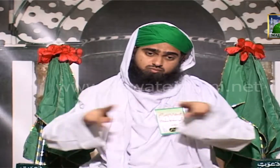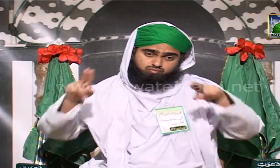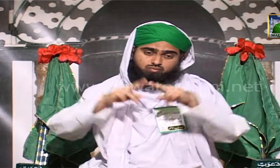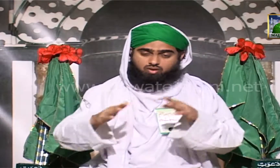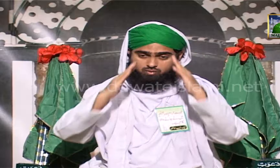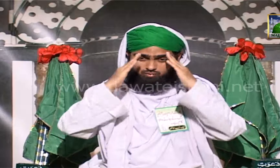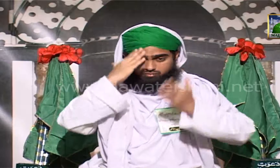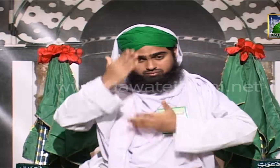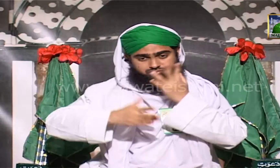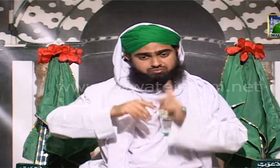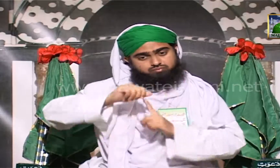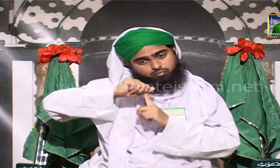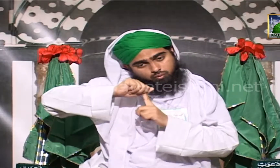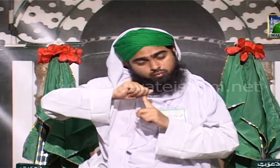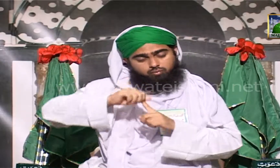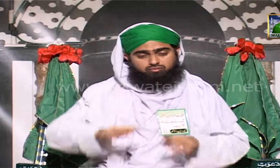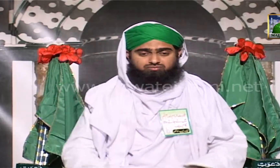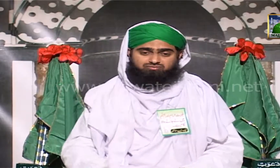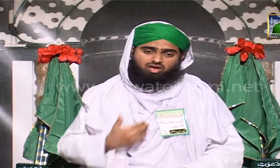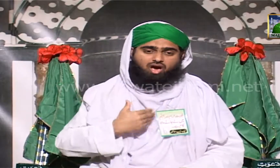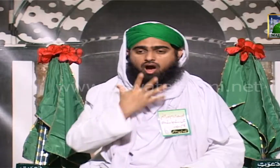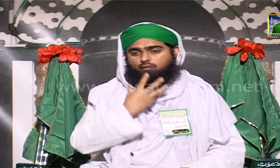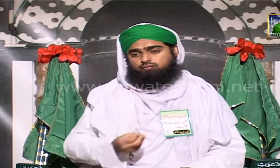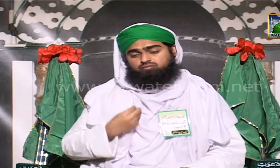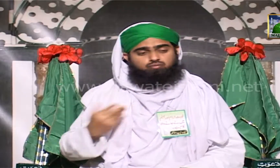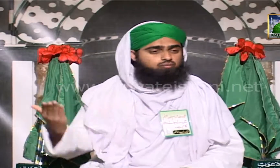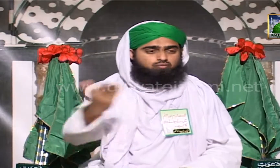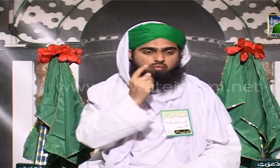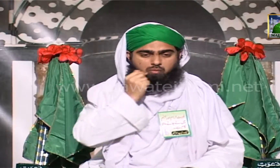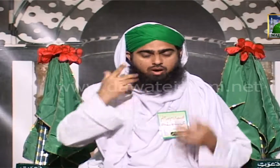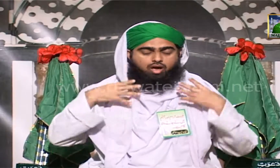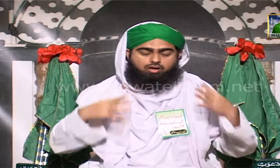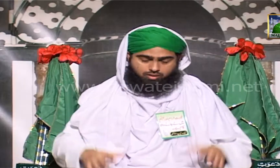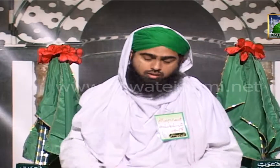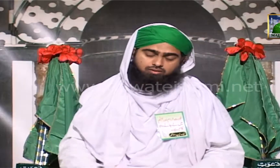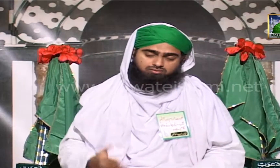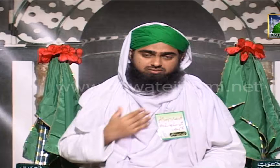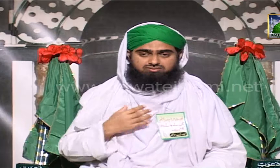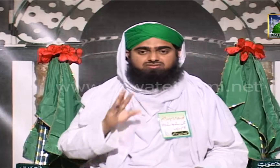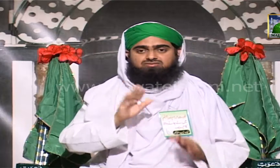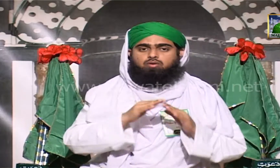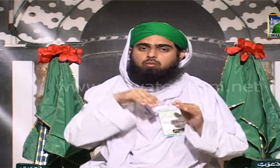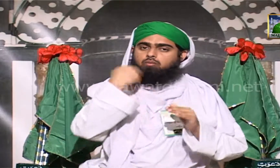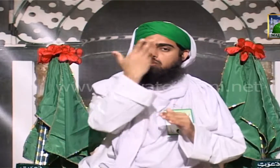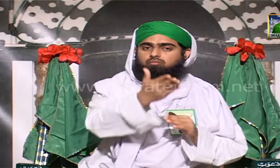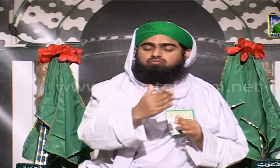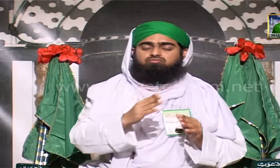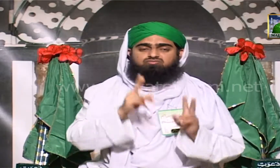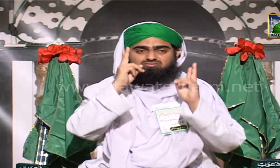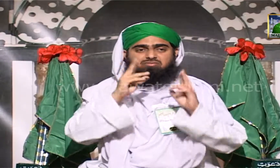چاہیے. لیکن کیا کریں اپنے سست بھائیوں کا کہ وہ مجھے صلاۃ و سلام کے دوران بھی باہر ٹہلتے ہوئے نظر آتے ہیں، بات چیت کرتے ہیں، پتہ